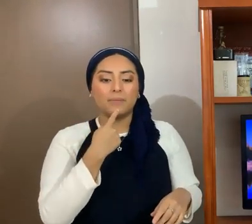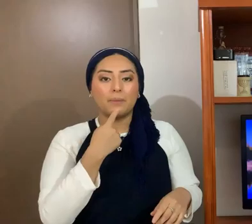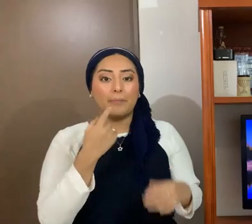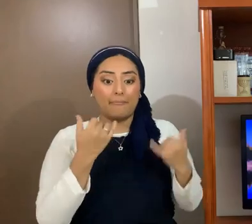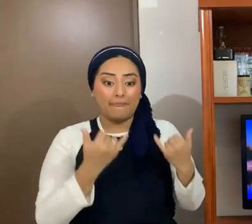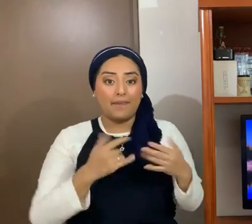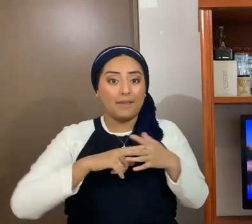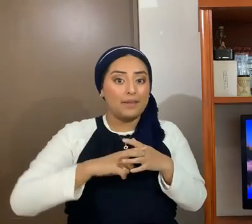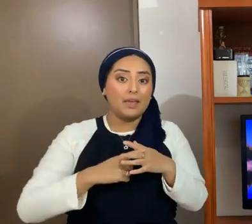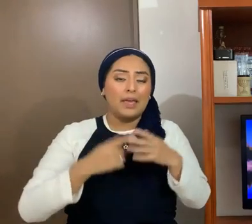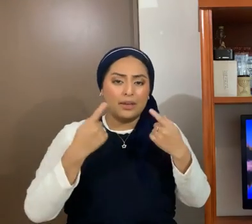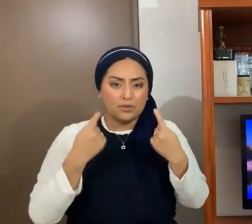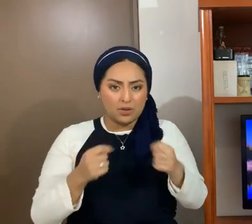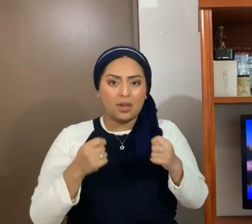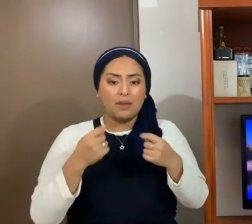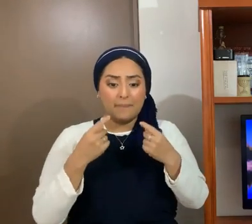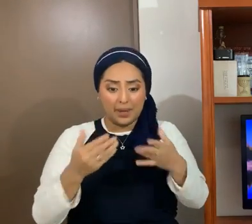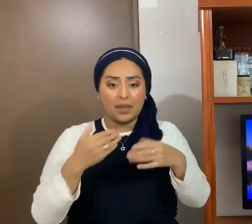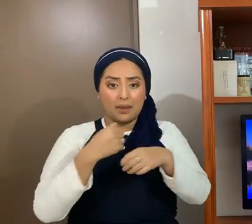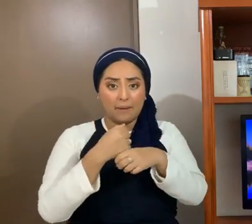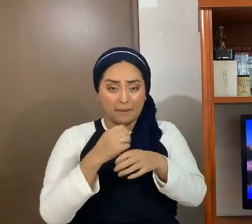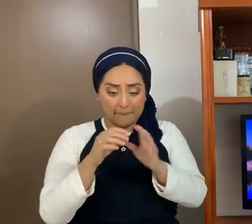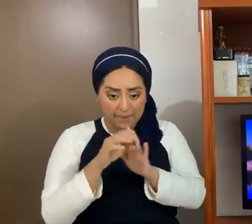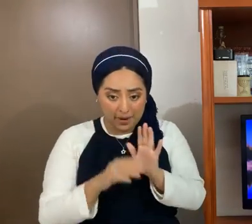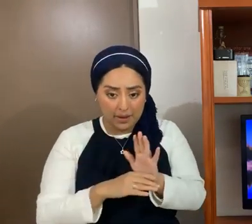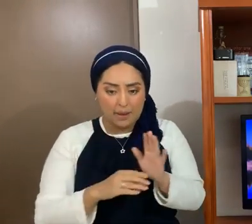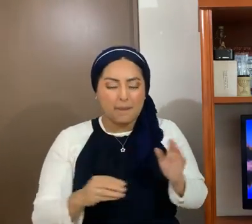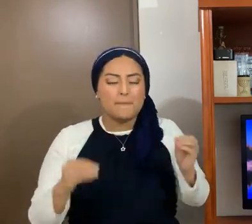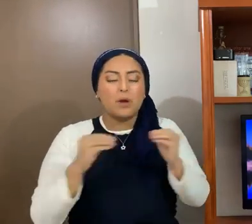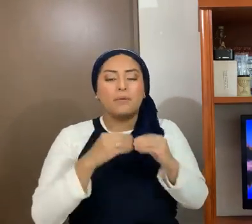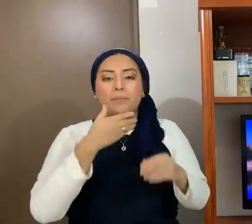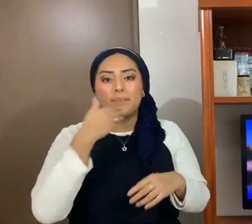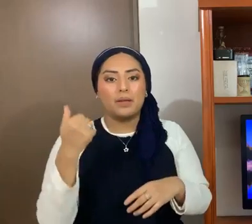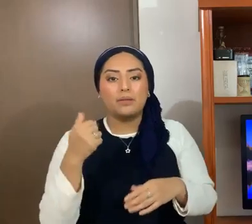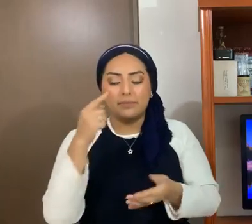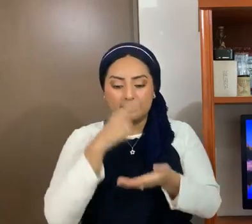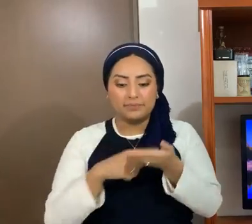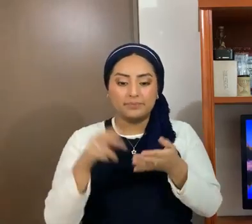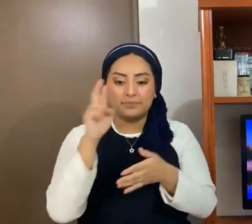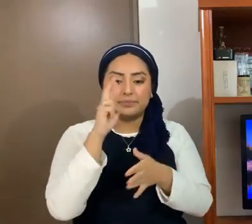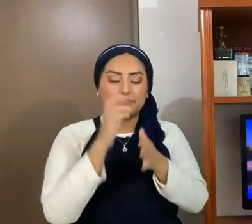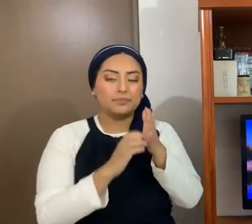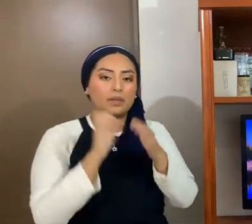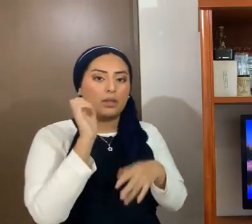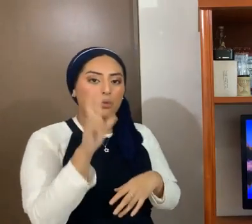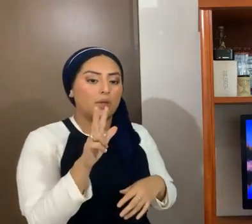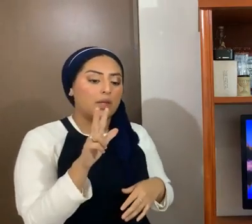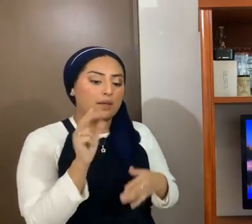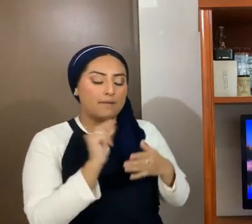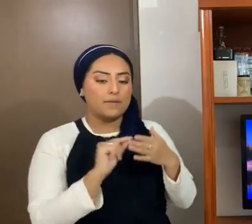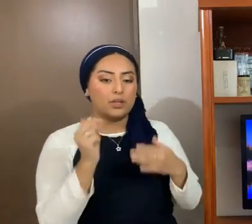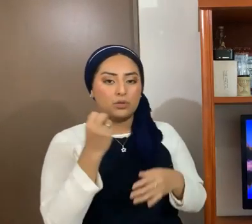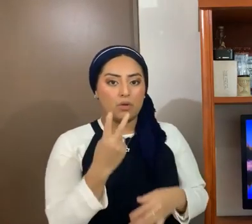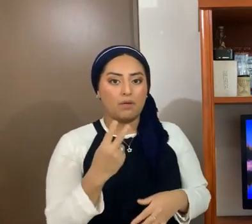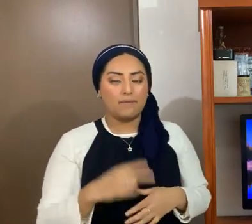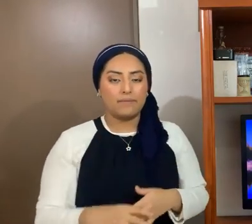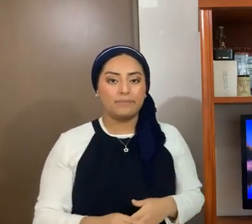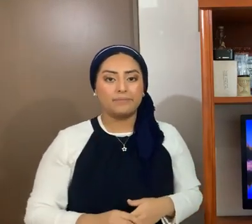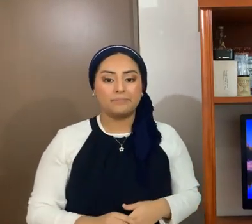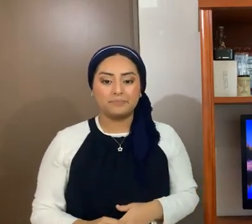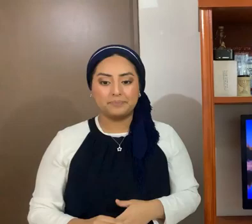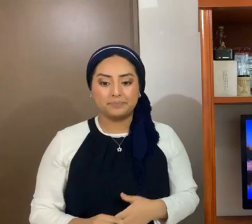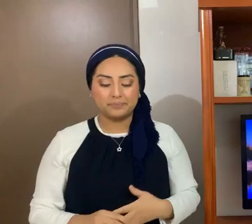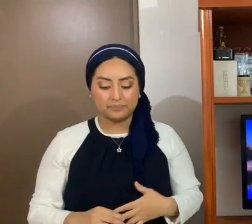que a partir de hoy busquemos hacer los mandamientos con mayor esmero? Vamos a Apocalipsis 3, verso 12. Vamos